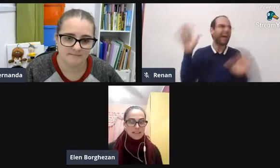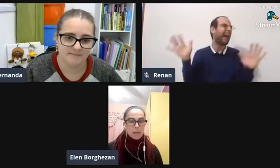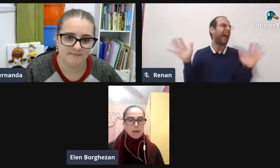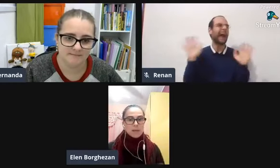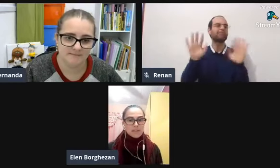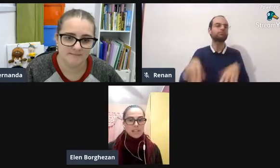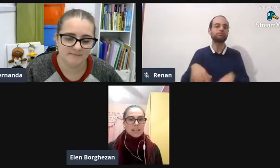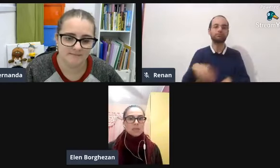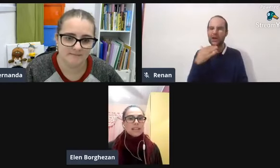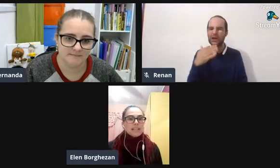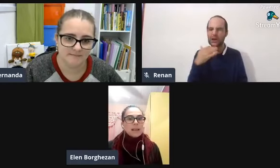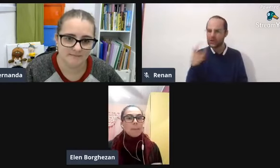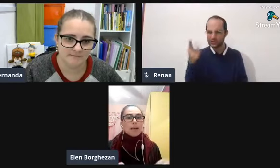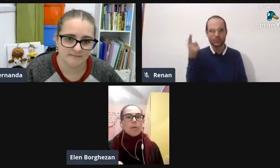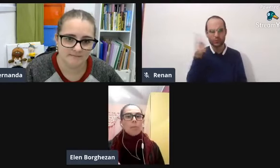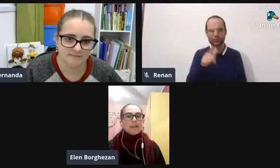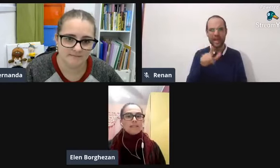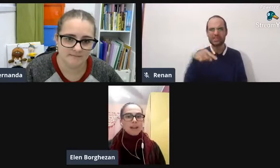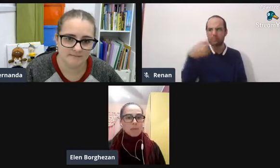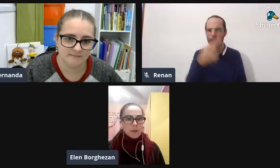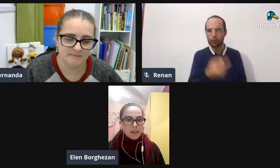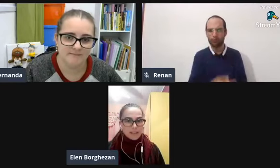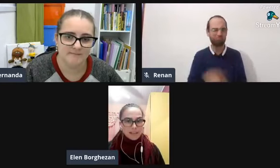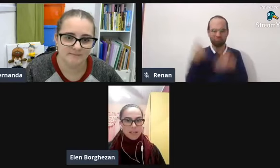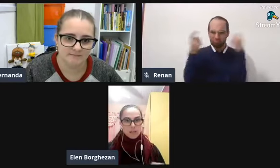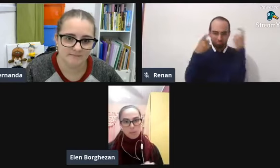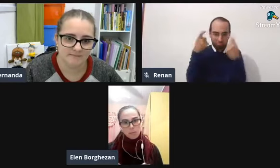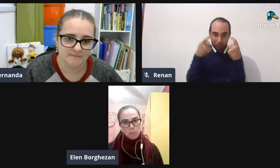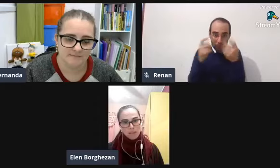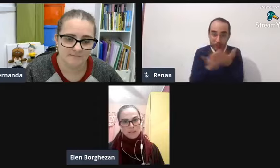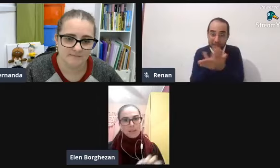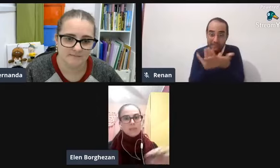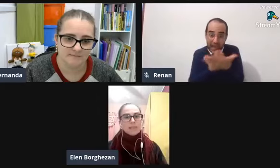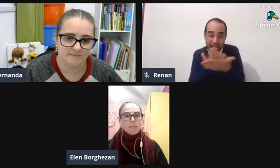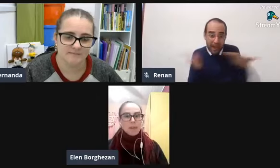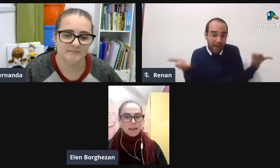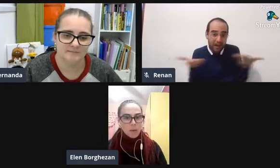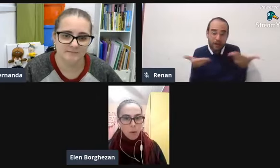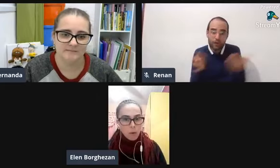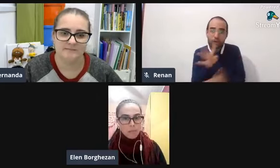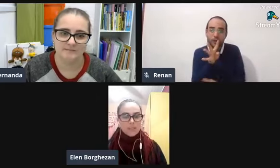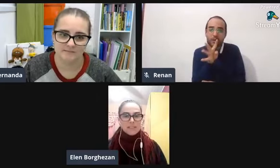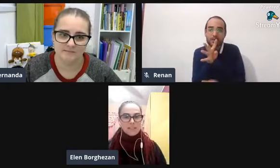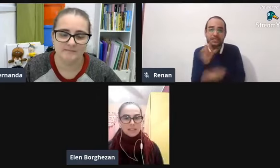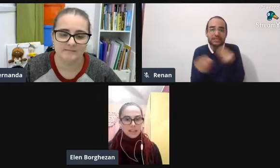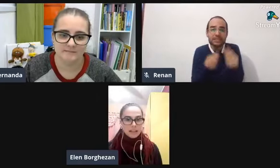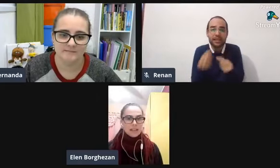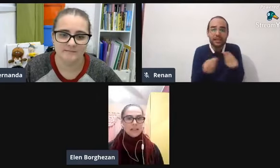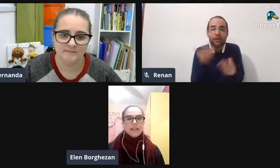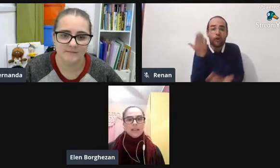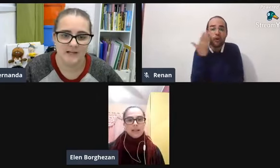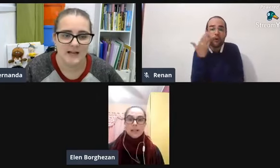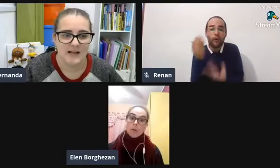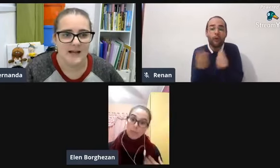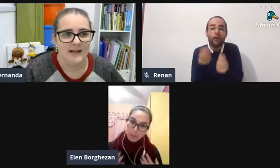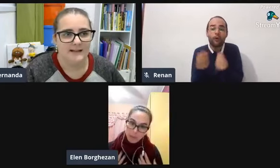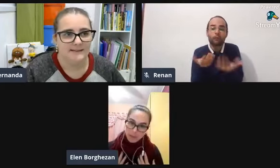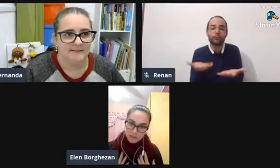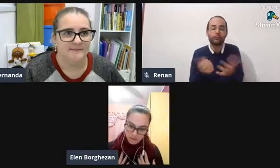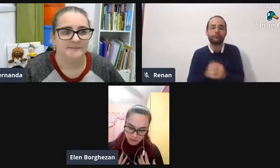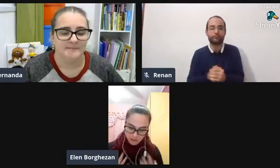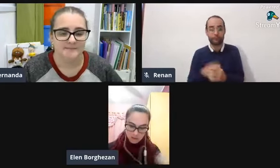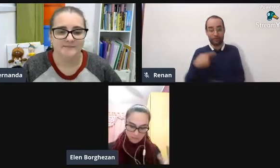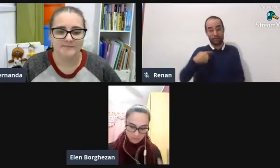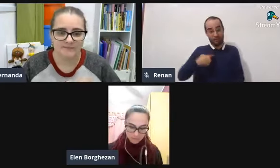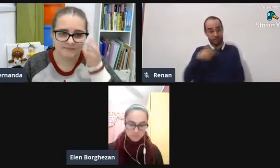sabe? Parece uma coisa assim que não tem tanta preocupação em conhecer, uma preocupação em saber como fazer, né? Eu, pelo